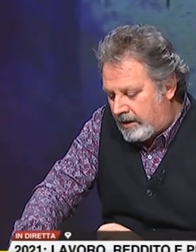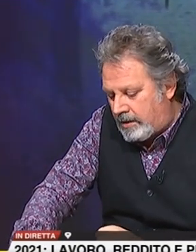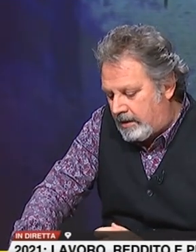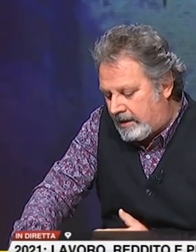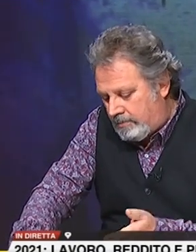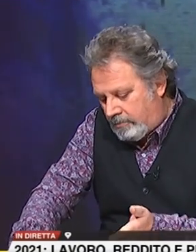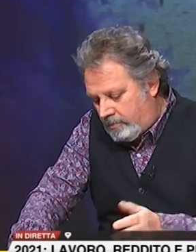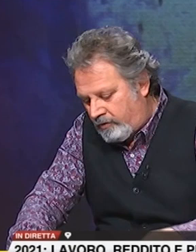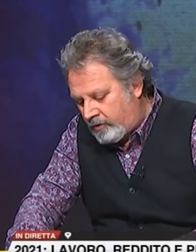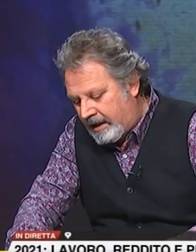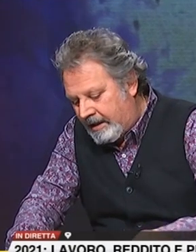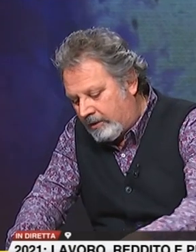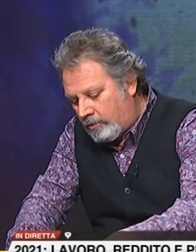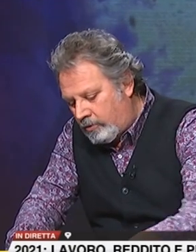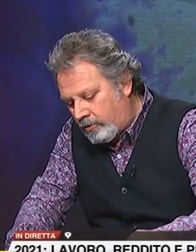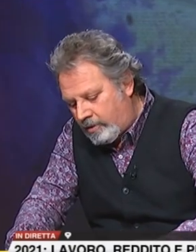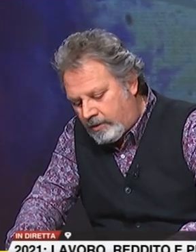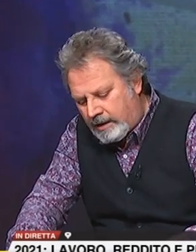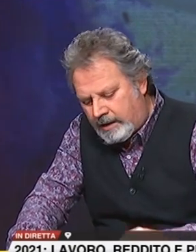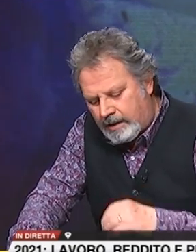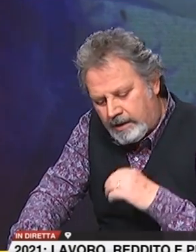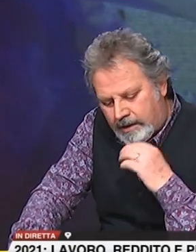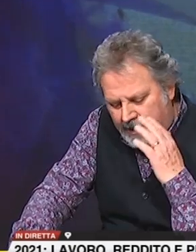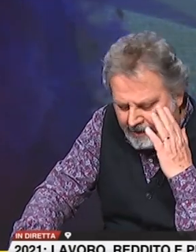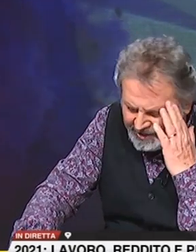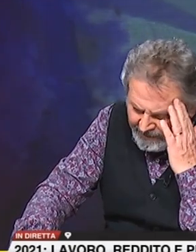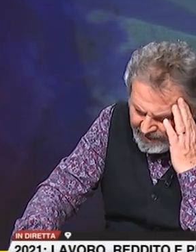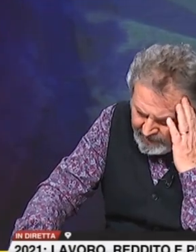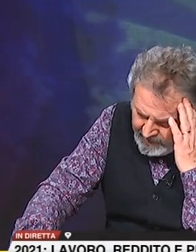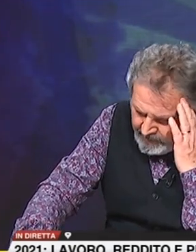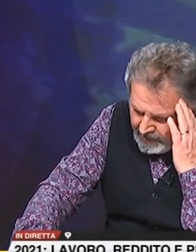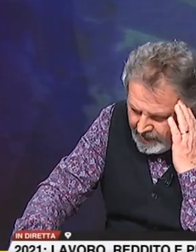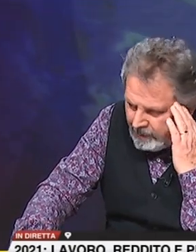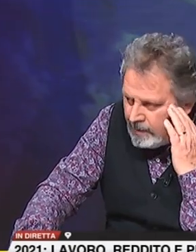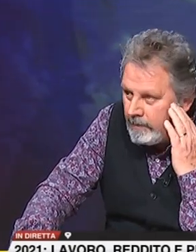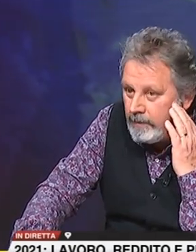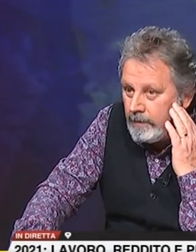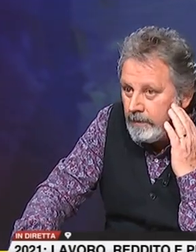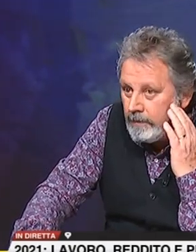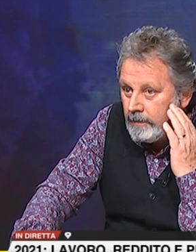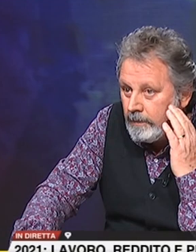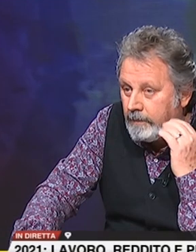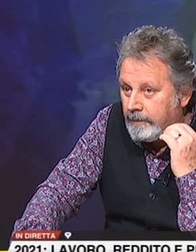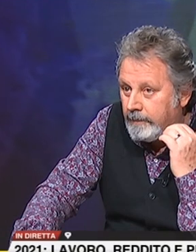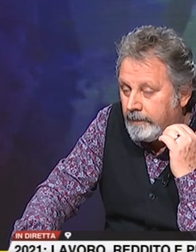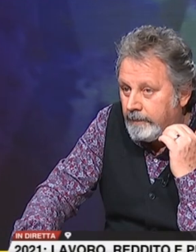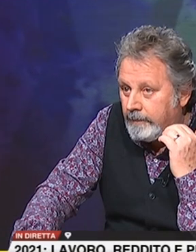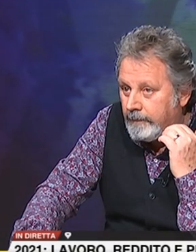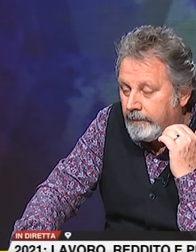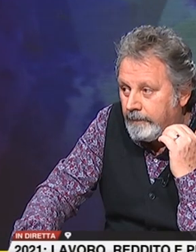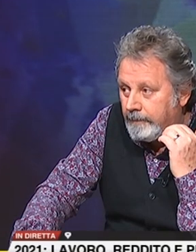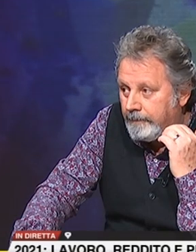è, non so se è netto o lordo quello che lei diceva. Ah, no, ho fatto l'ISE e mi